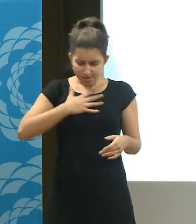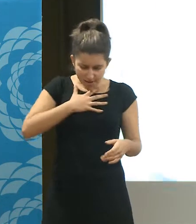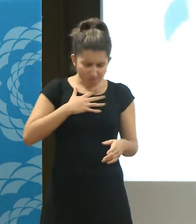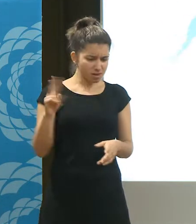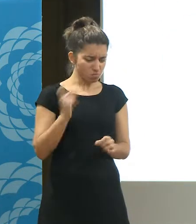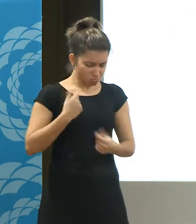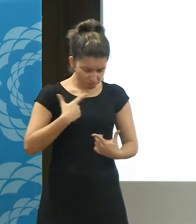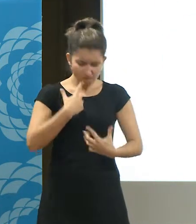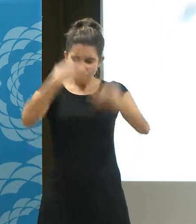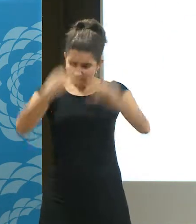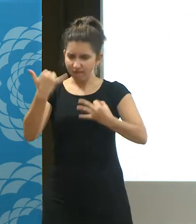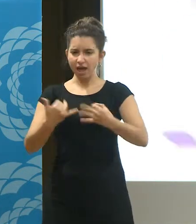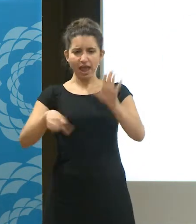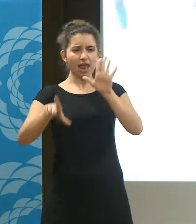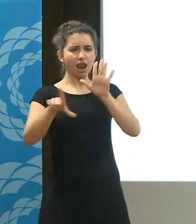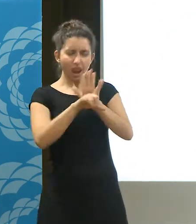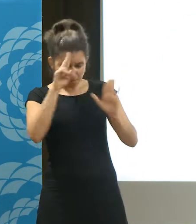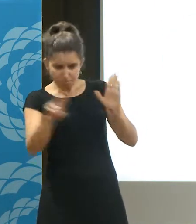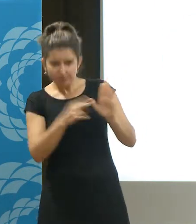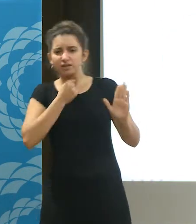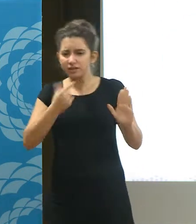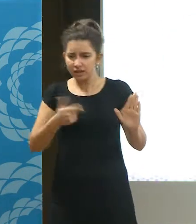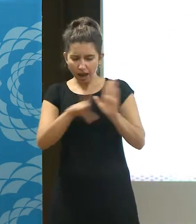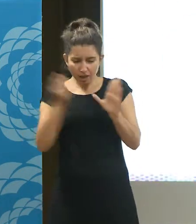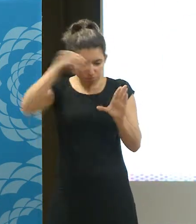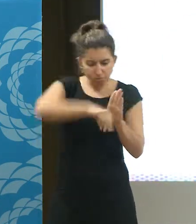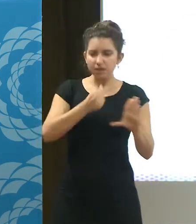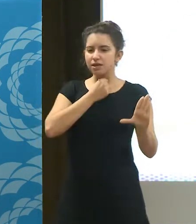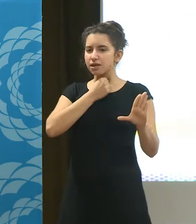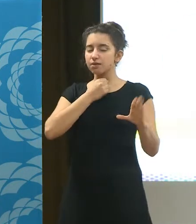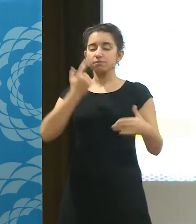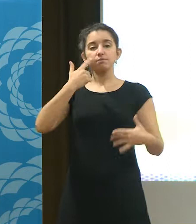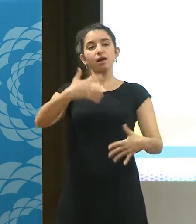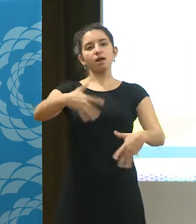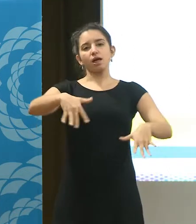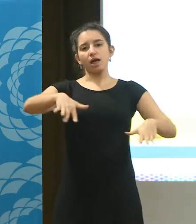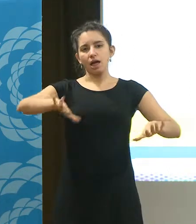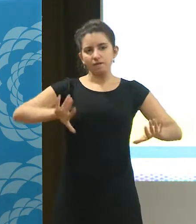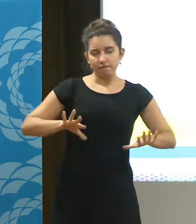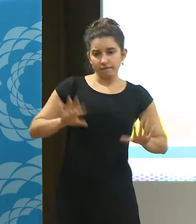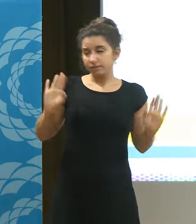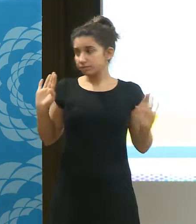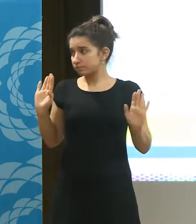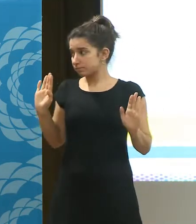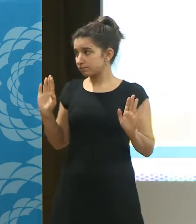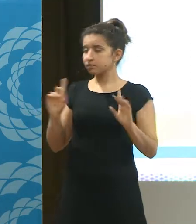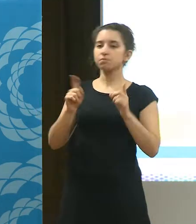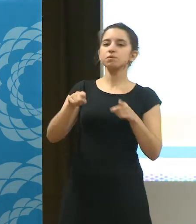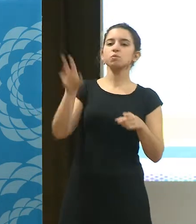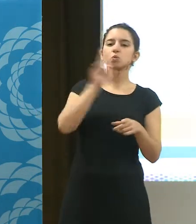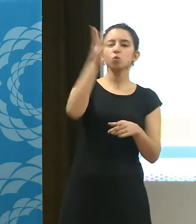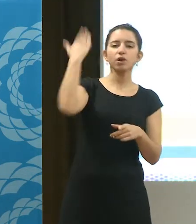somos legítimos, queremos ser legales, queremos estar dentro de la ley. Pero bueno, eso veremos qué pasará. Y como dijo la